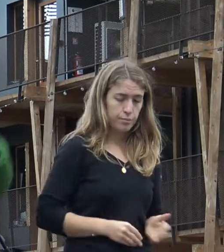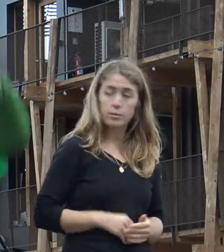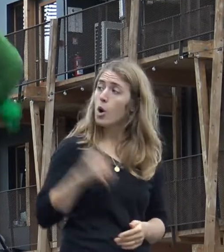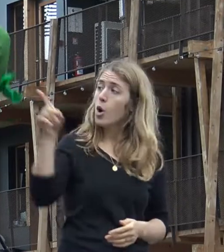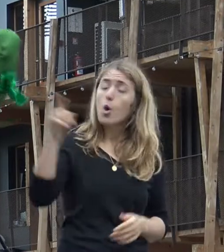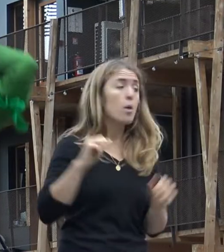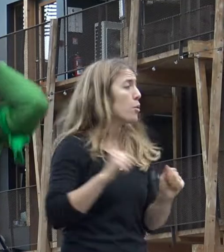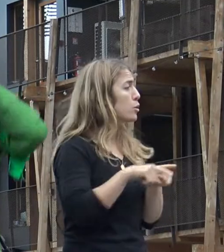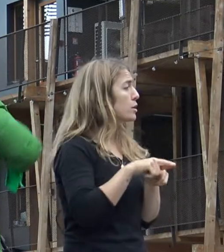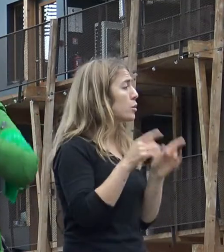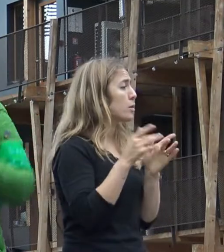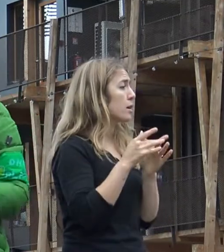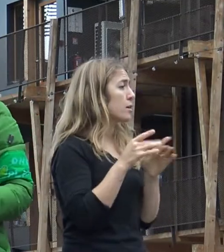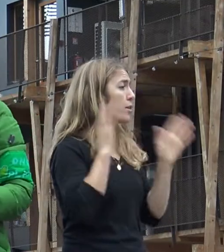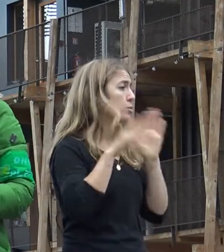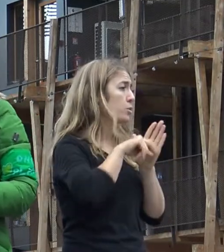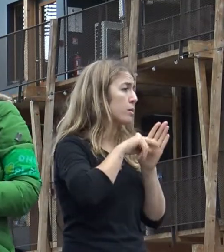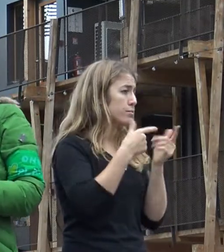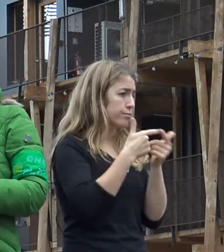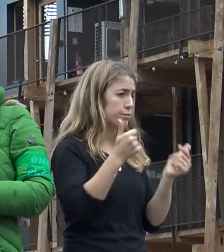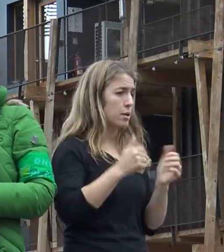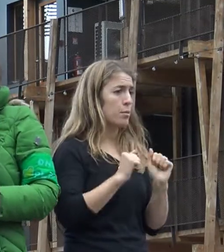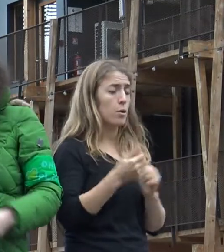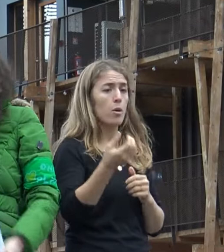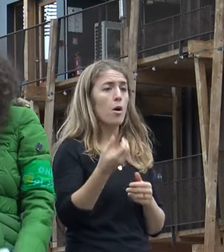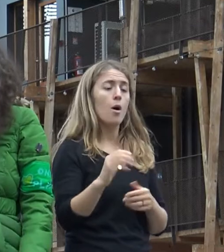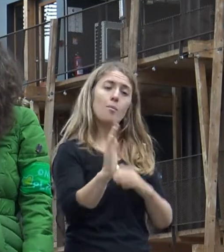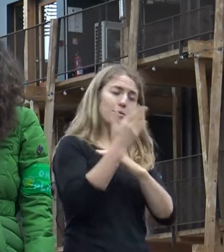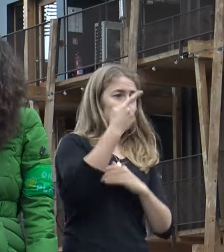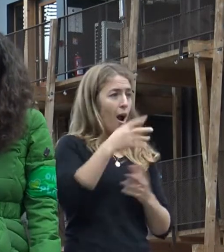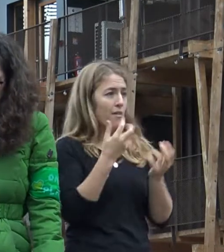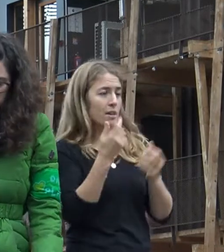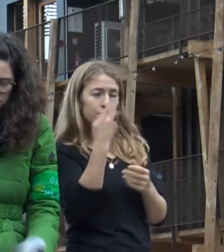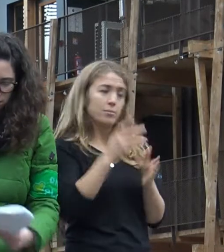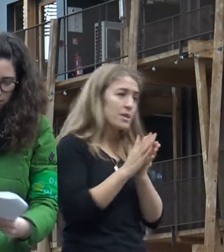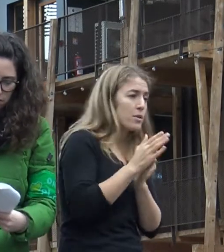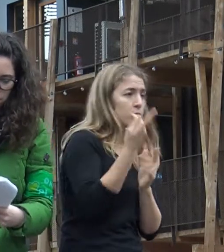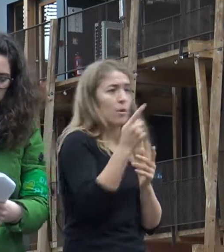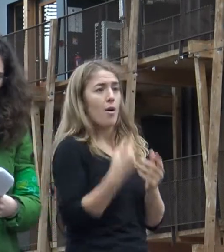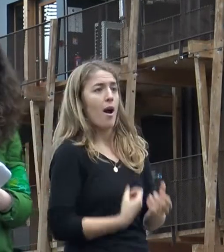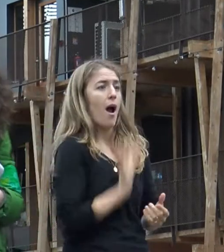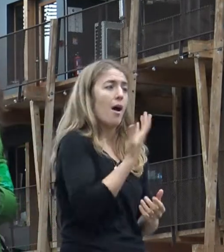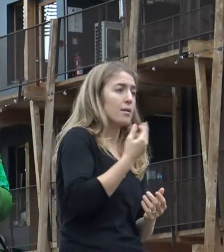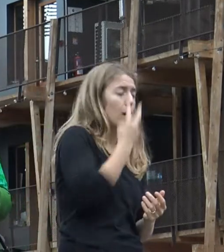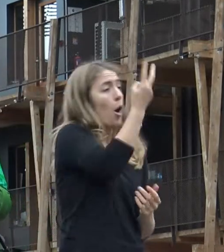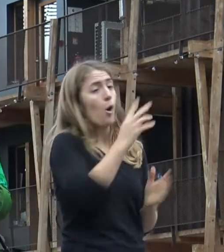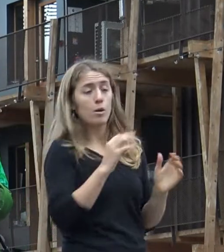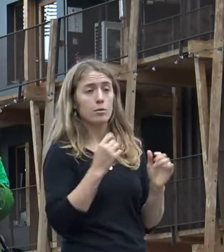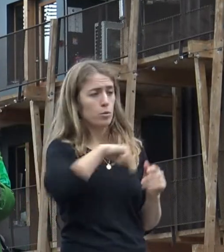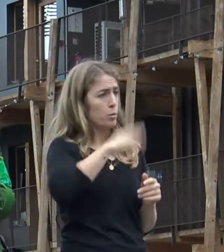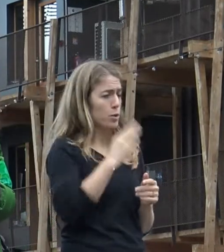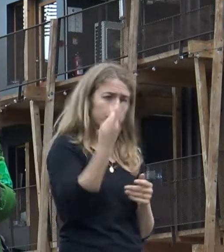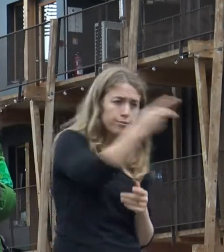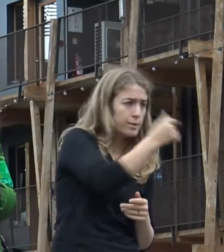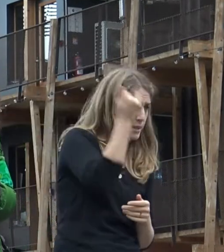par ces fameux réseaux sociaux. Venez avec vos envies, vos idées, vos talents. On a besoin d'idées, on a besoin de force, puis